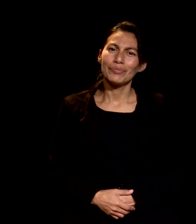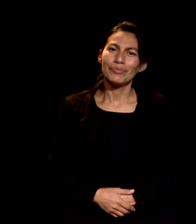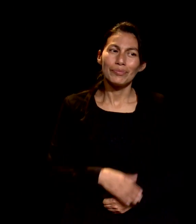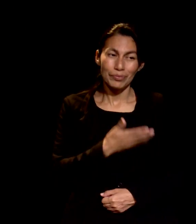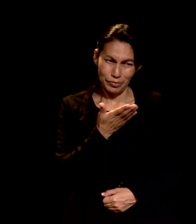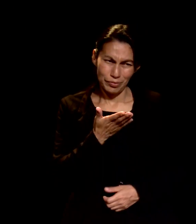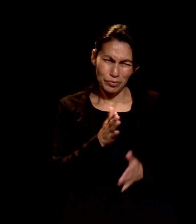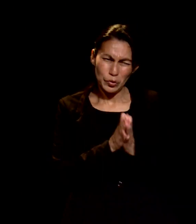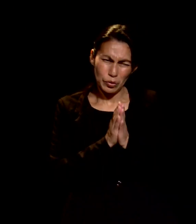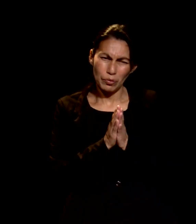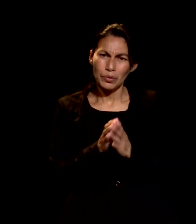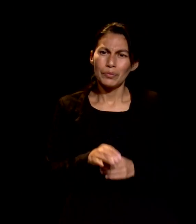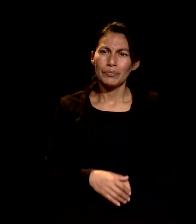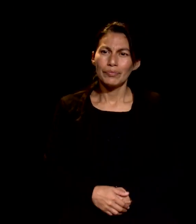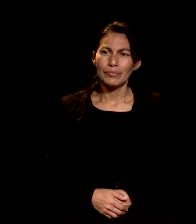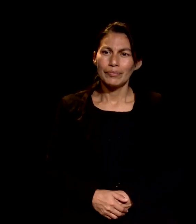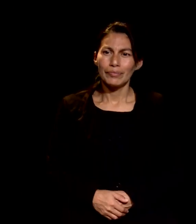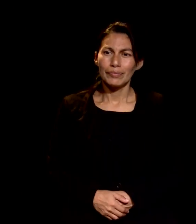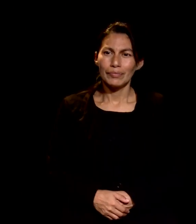Por favor